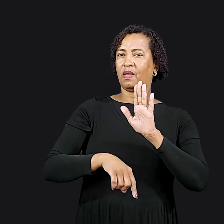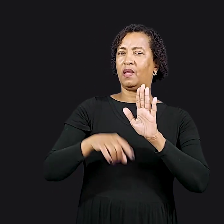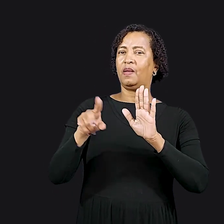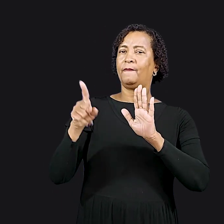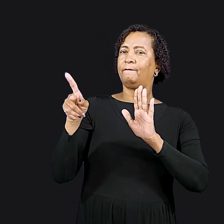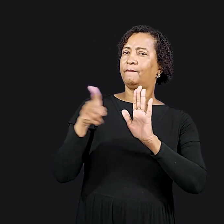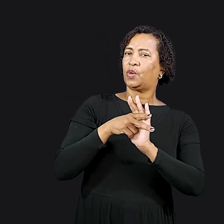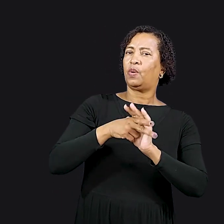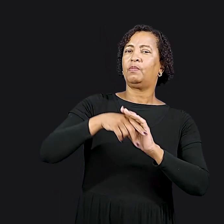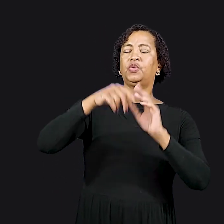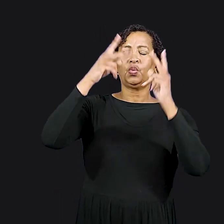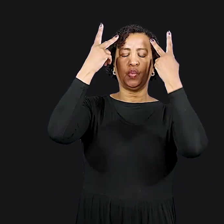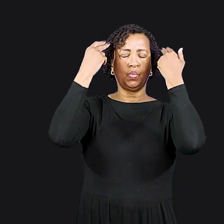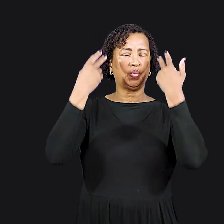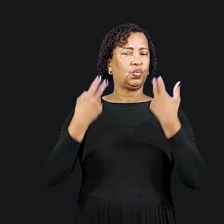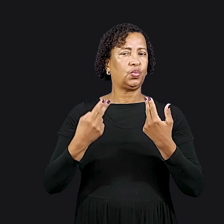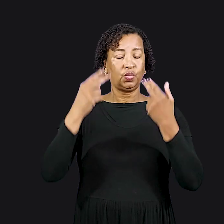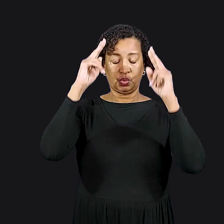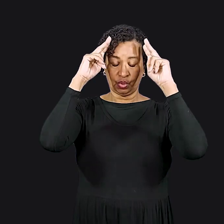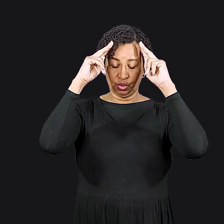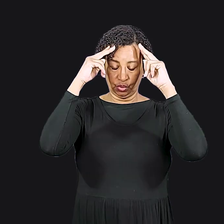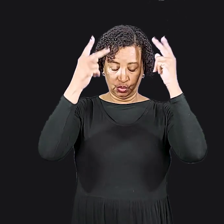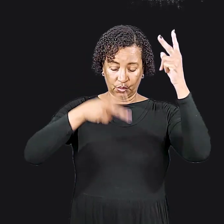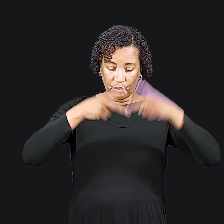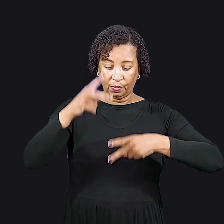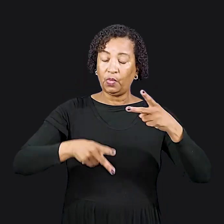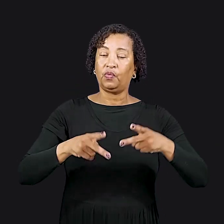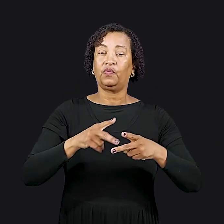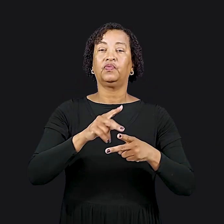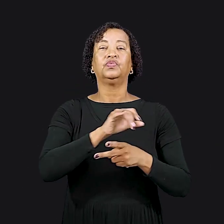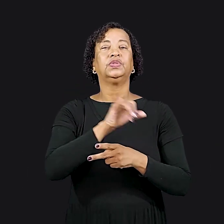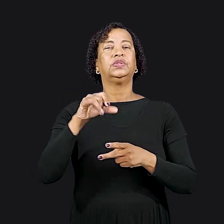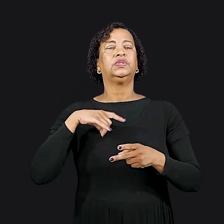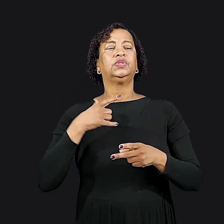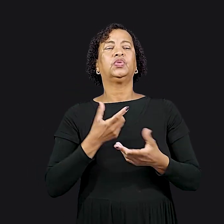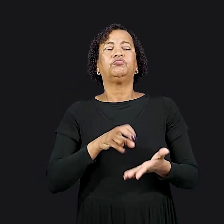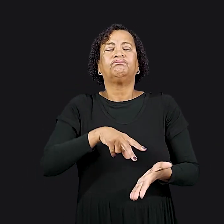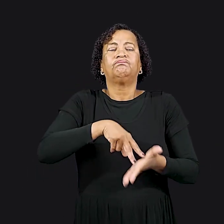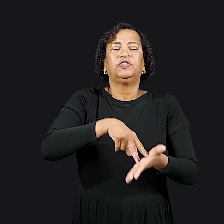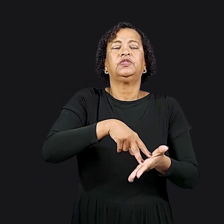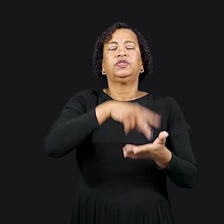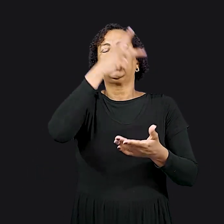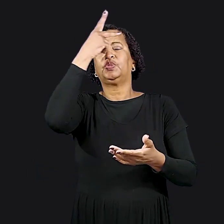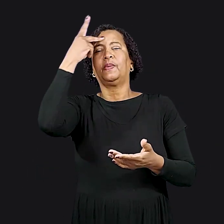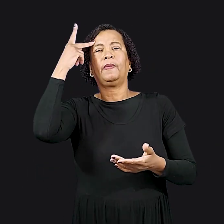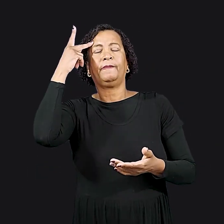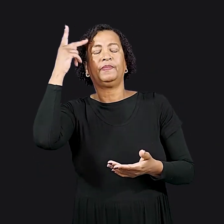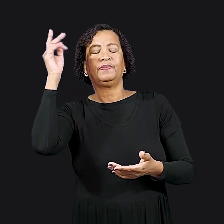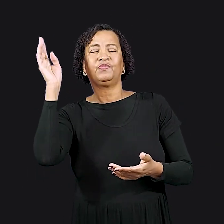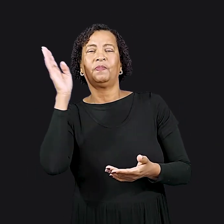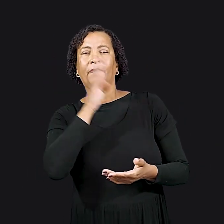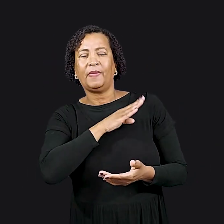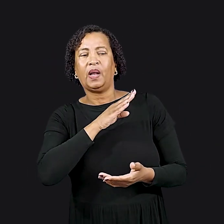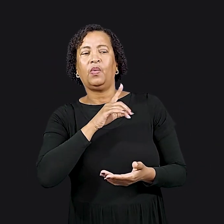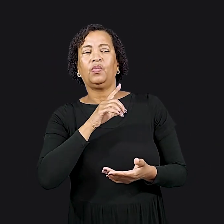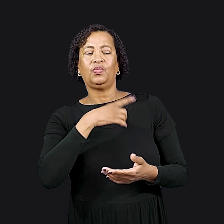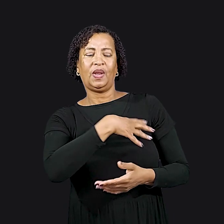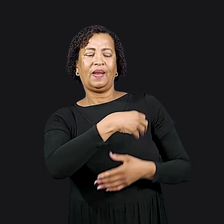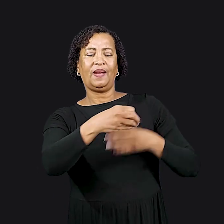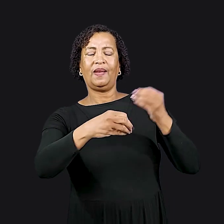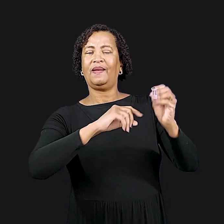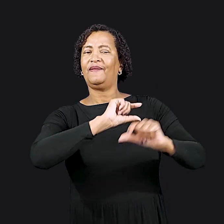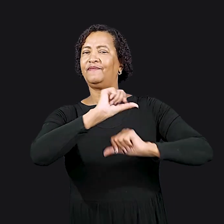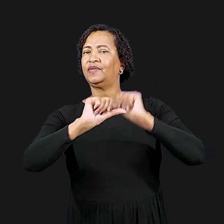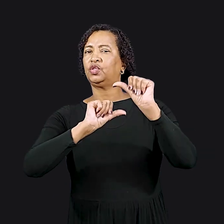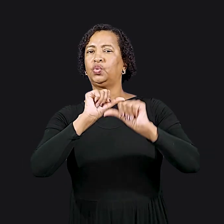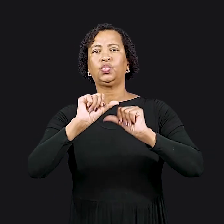da civilização. Se não resistirmos ao perverso, ele leva tudo que temos. Tem alguma coisa errada nesse